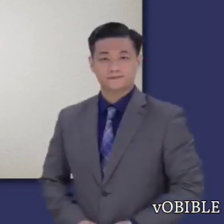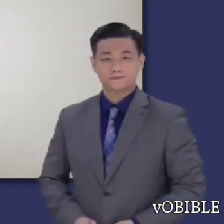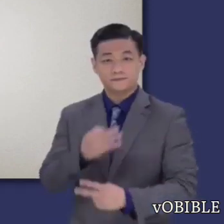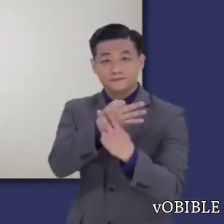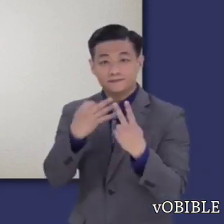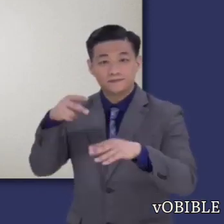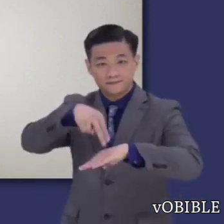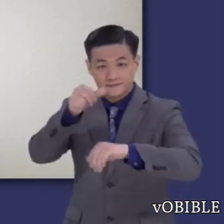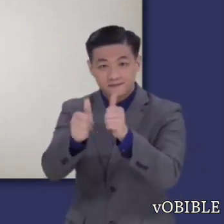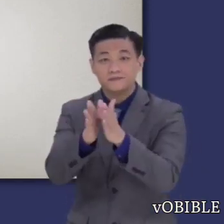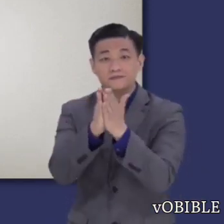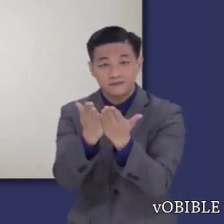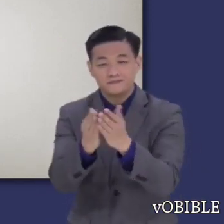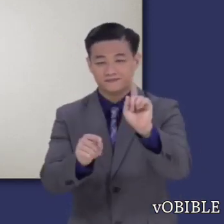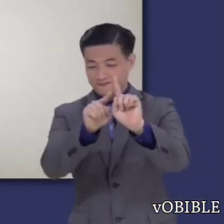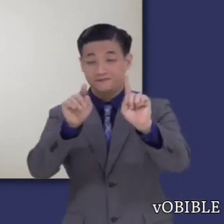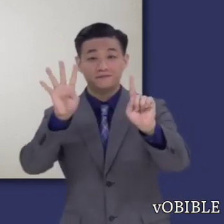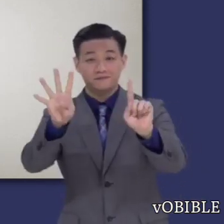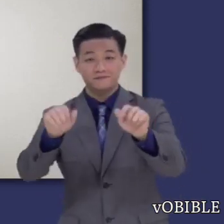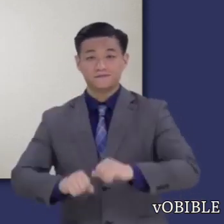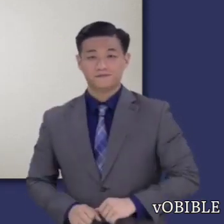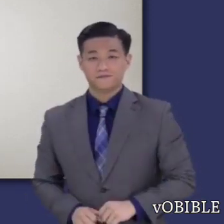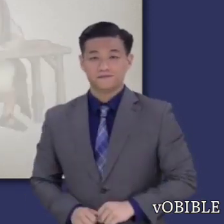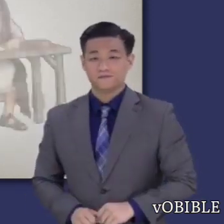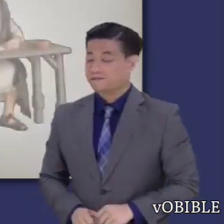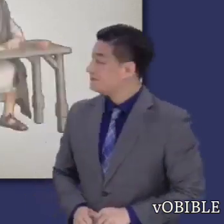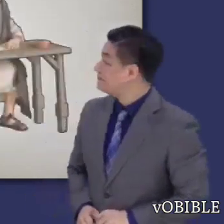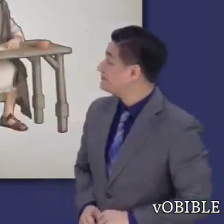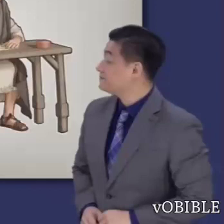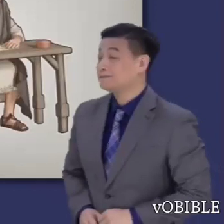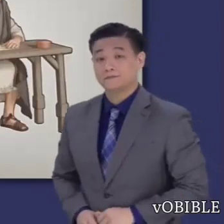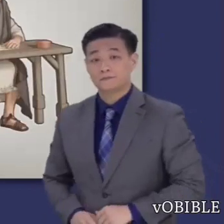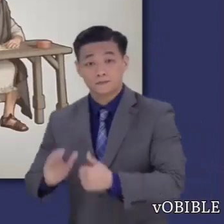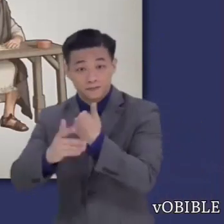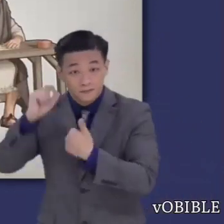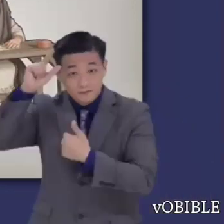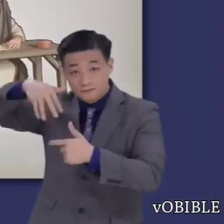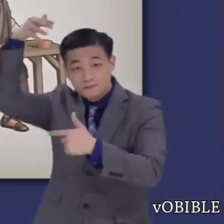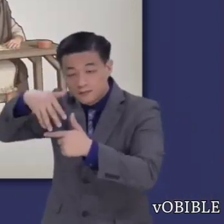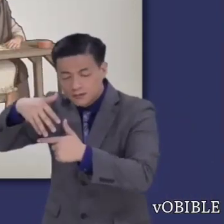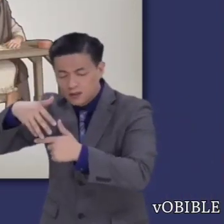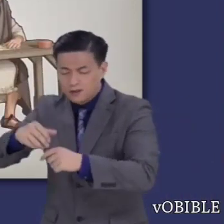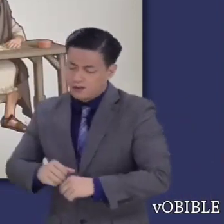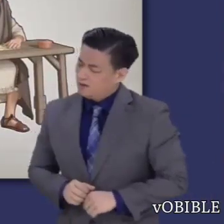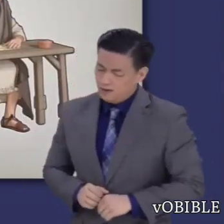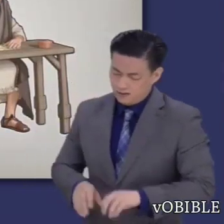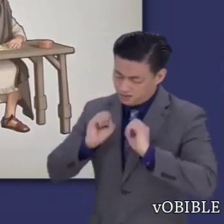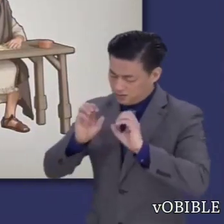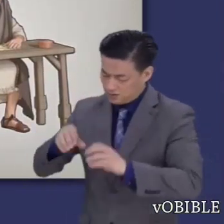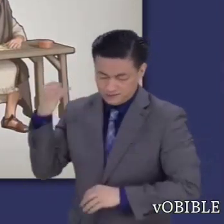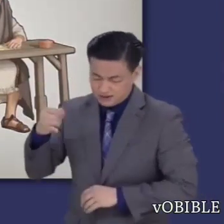腓立比书一共有4章。第一章，保罗表示他被监禁在罗